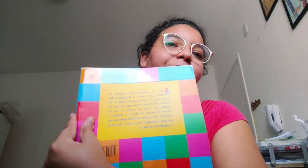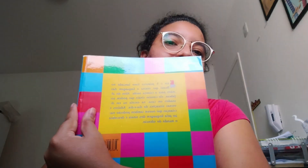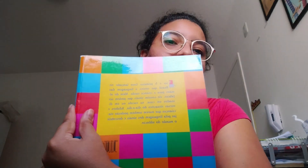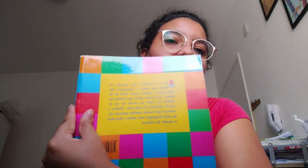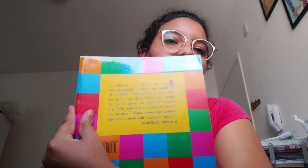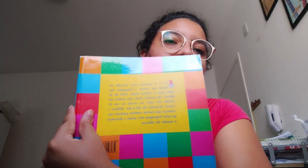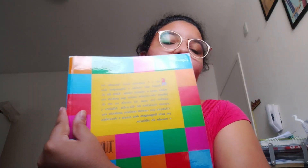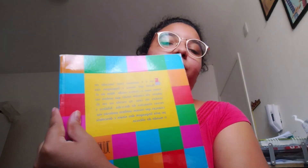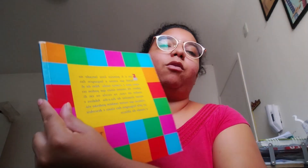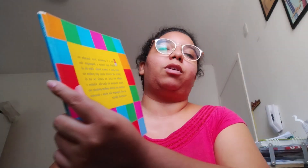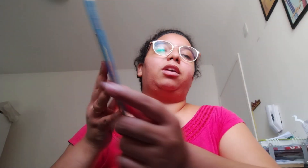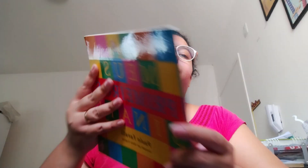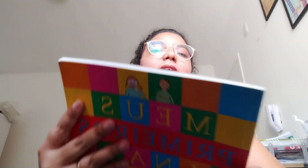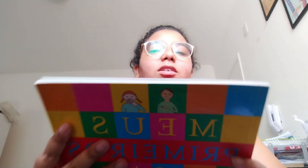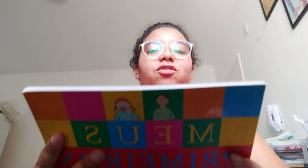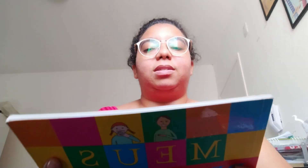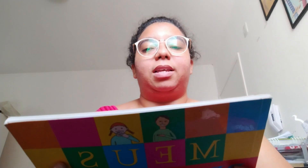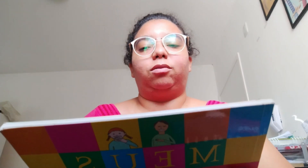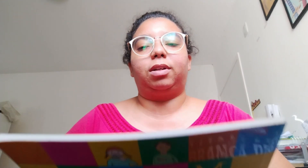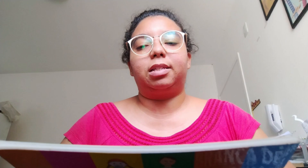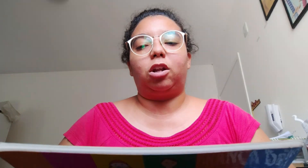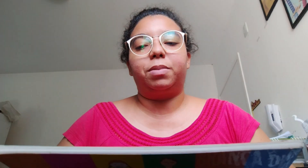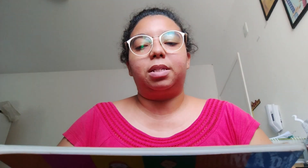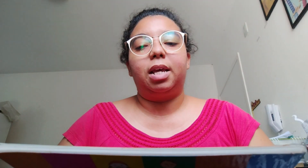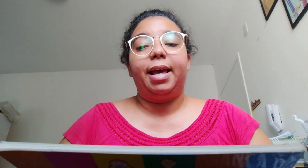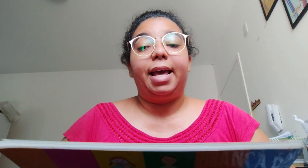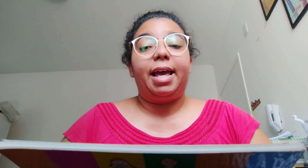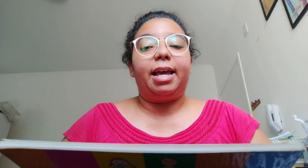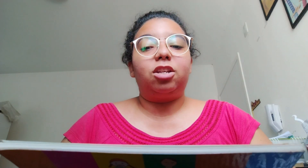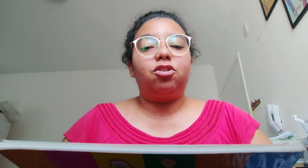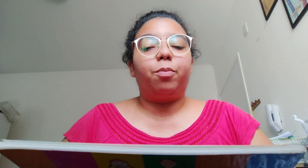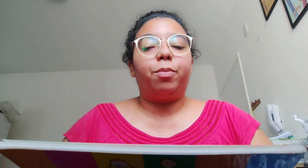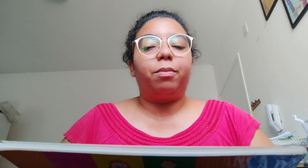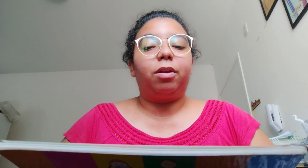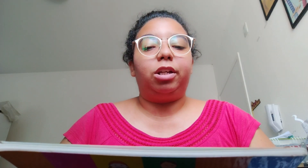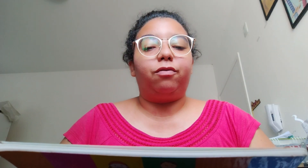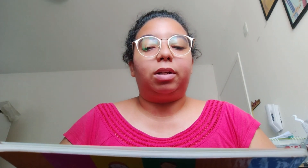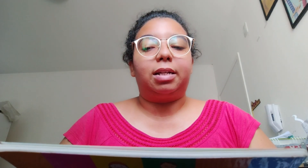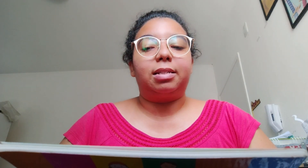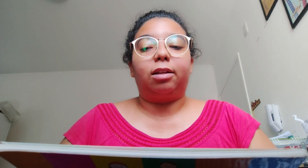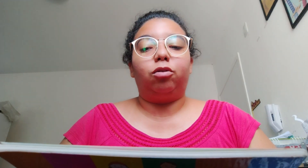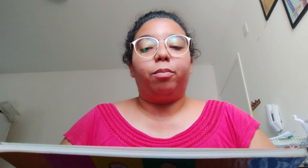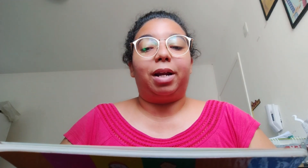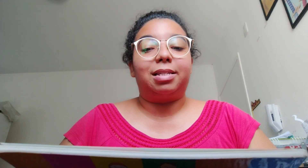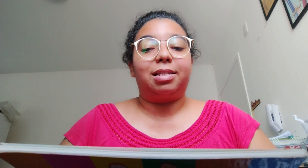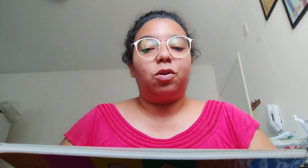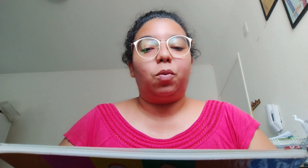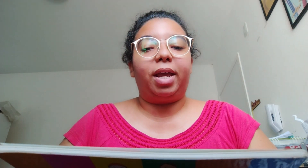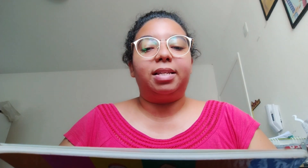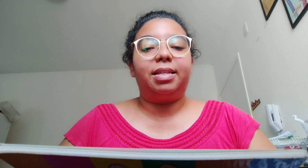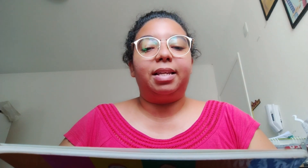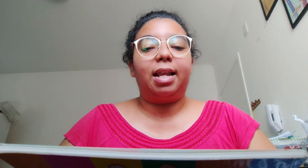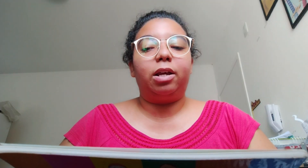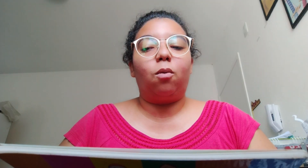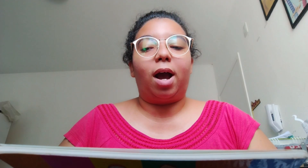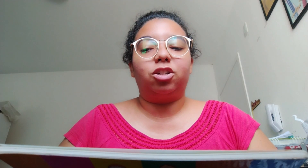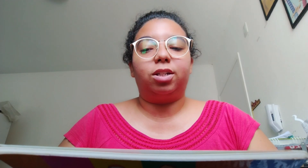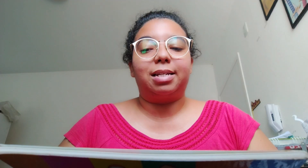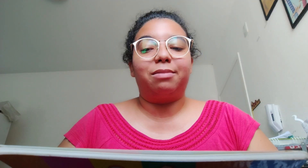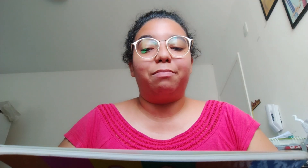o que vem dizendo na sinopse. Este é o primeiro livro lançado no Brasil que ensina a linguagem das mãos